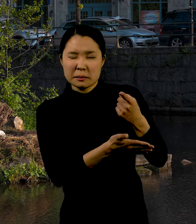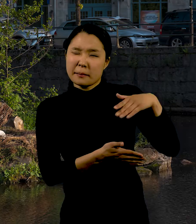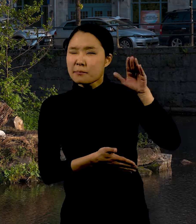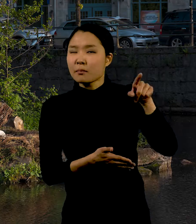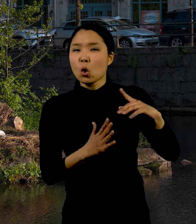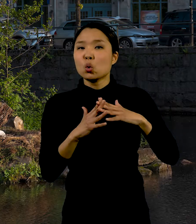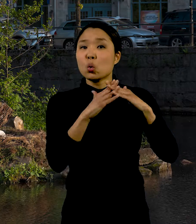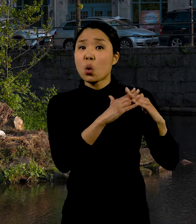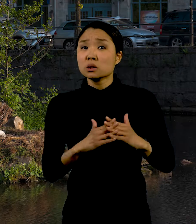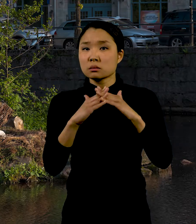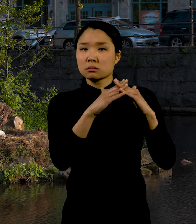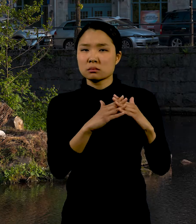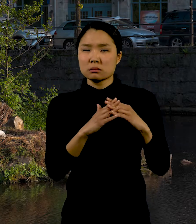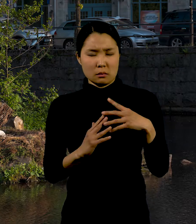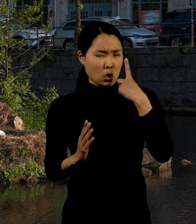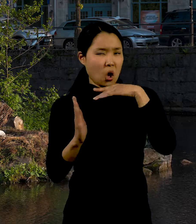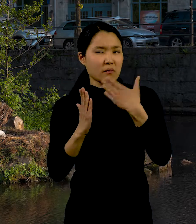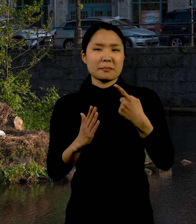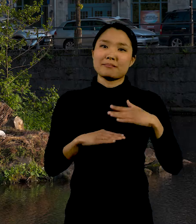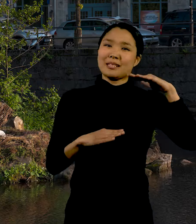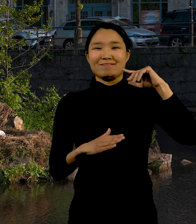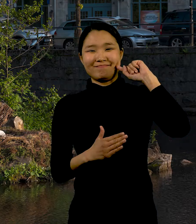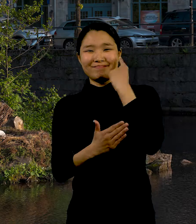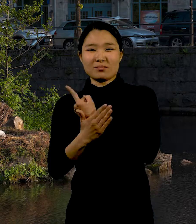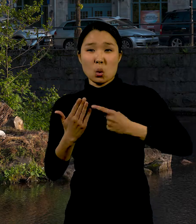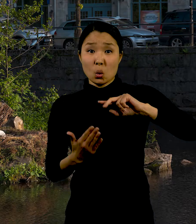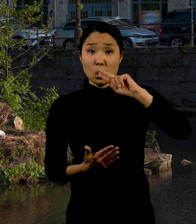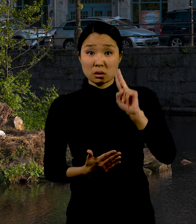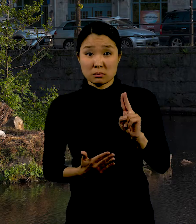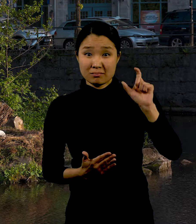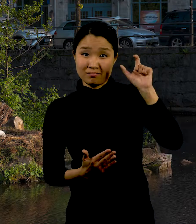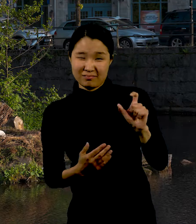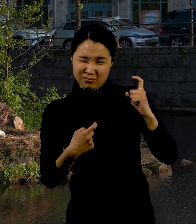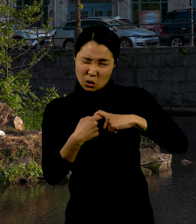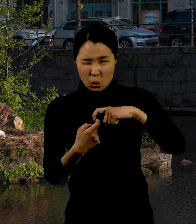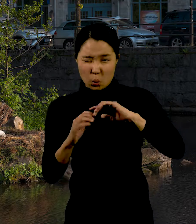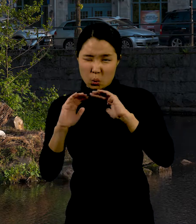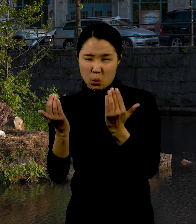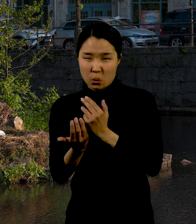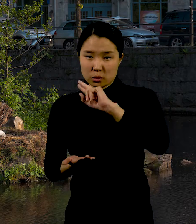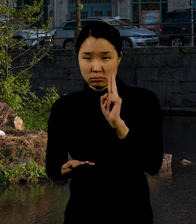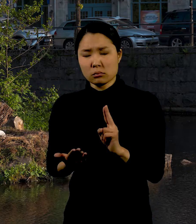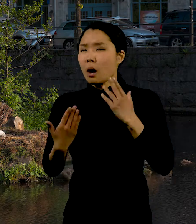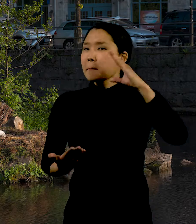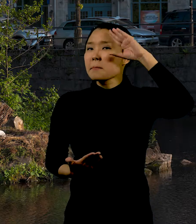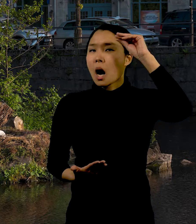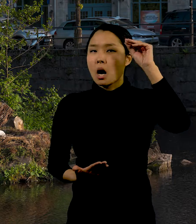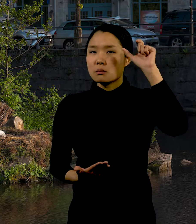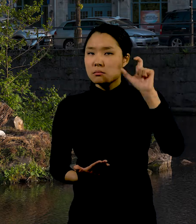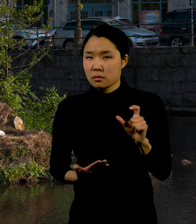om den konflikt som ligger inbyggd i förhållandet människa-natur, bevarande-förbrukning. Raja Evelin